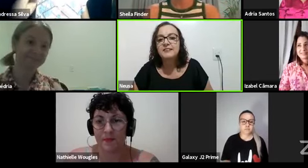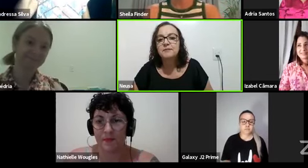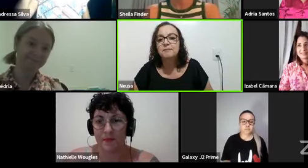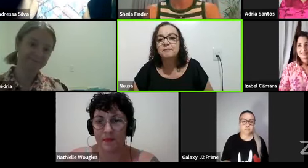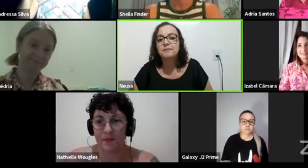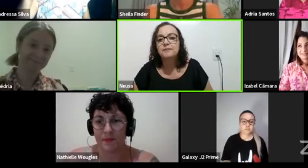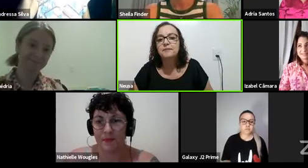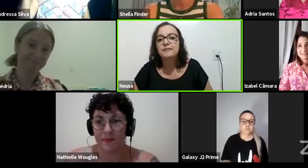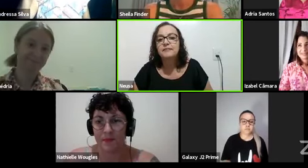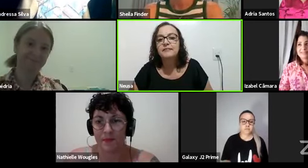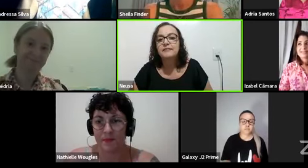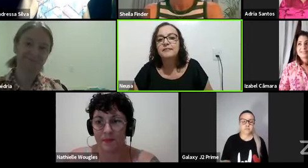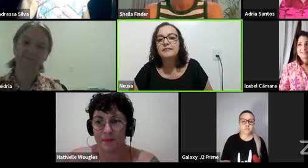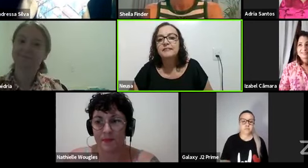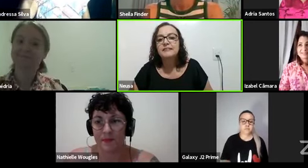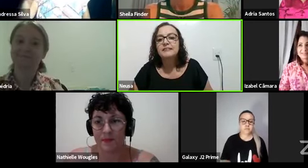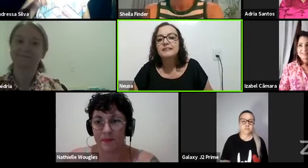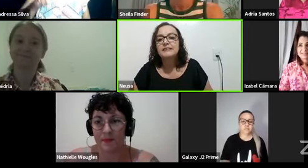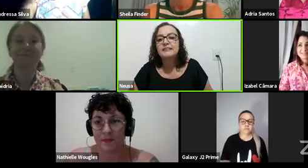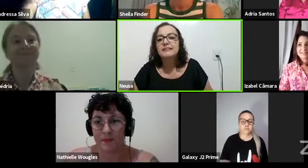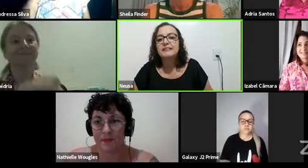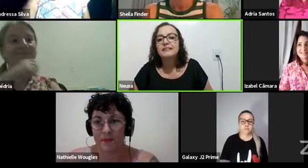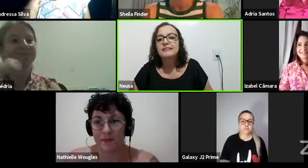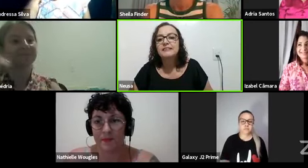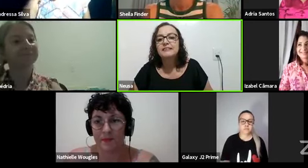Sinal é esse,